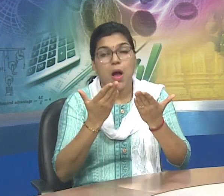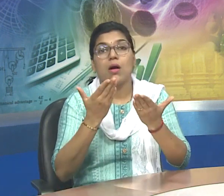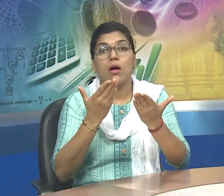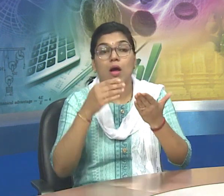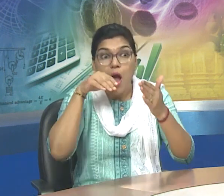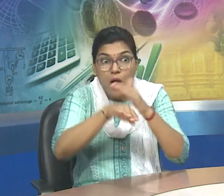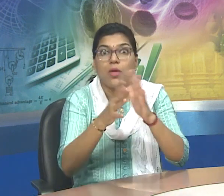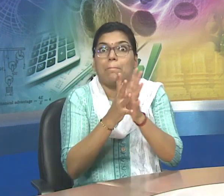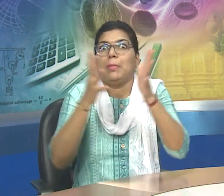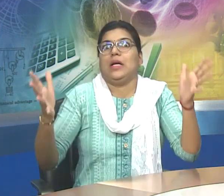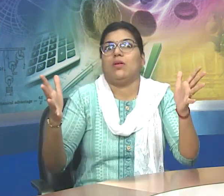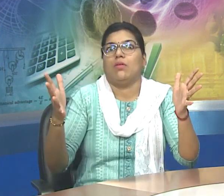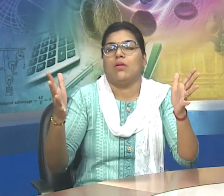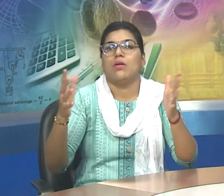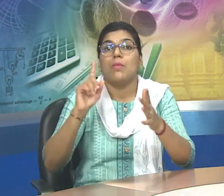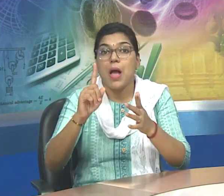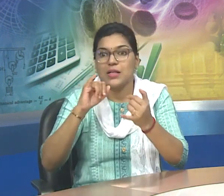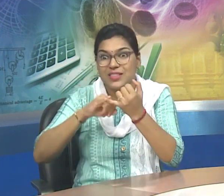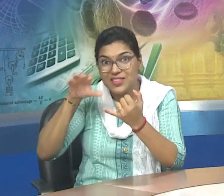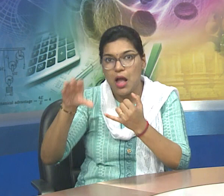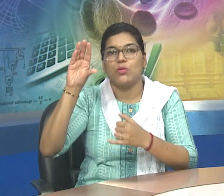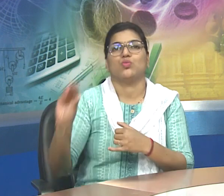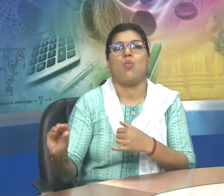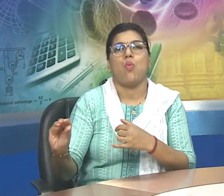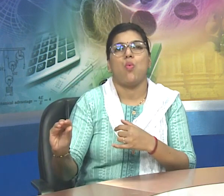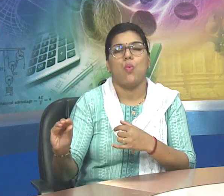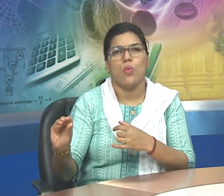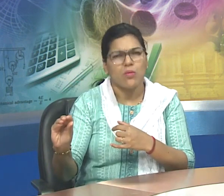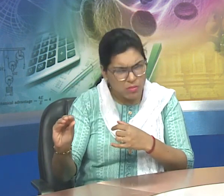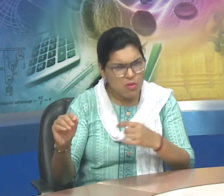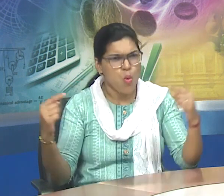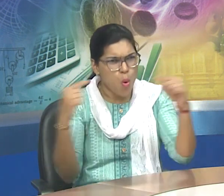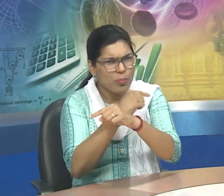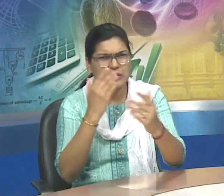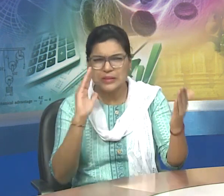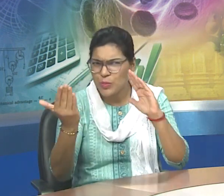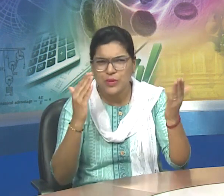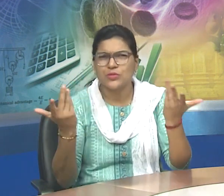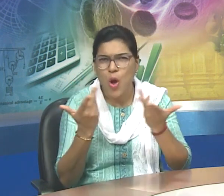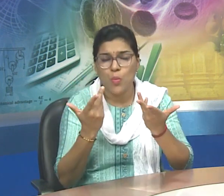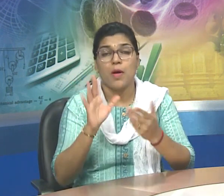विपरीत एक राष्ट्र जो है, नेशन, वो हो सकता है एक स्टेट से ज़्यादा बड़ा